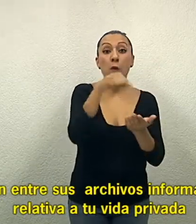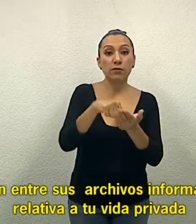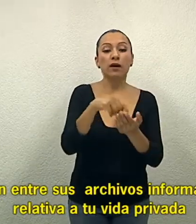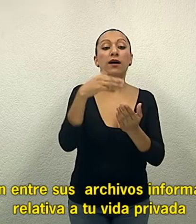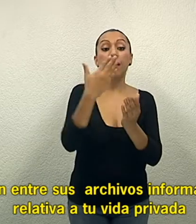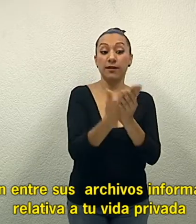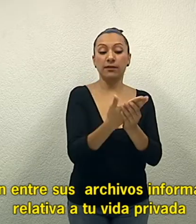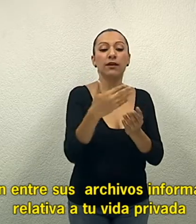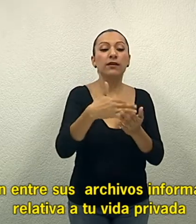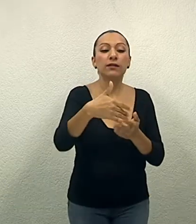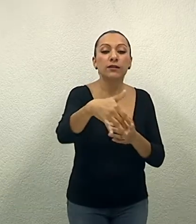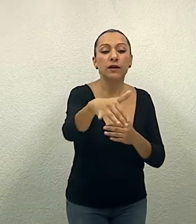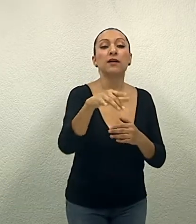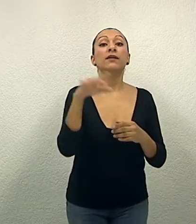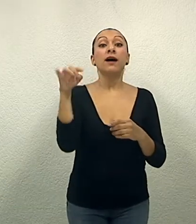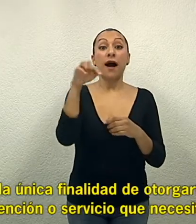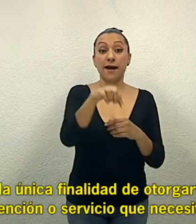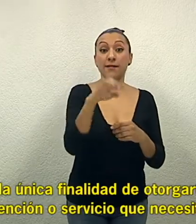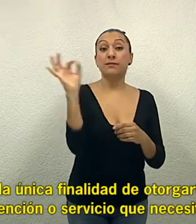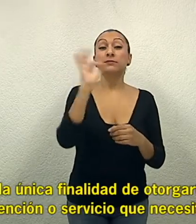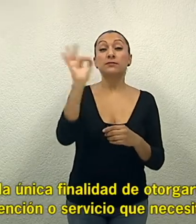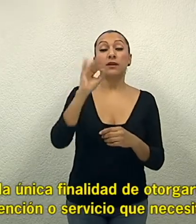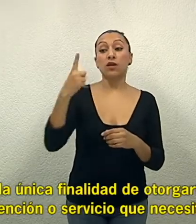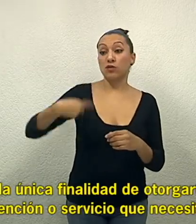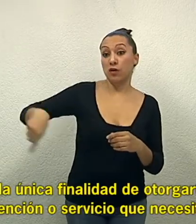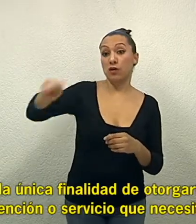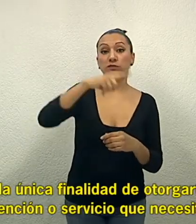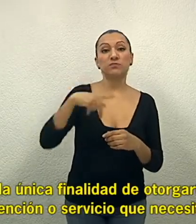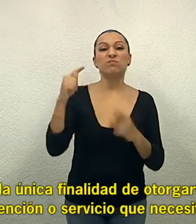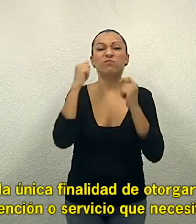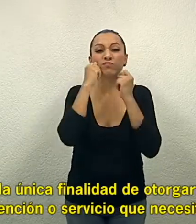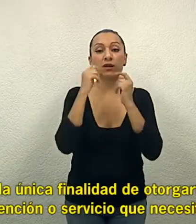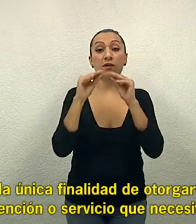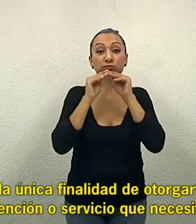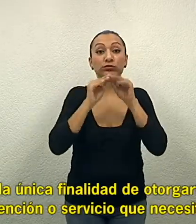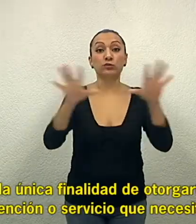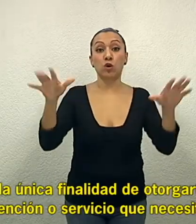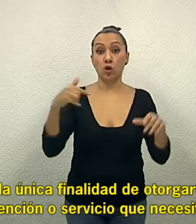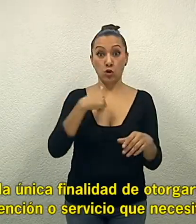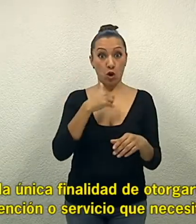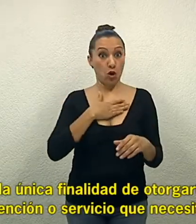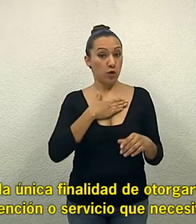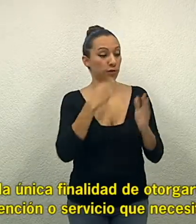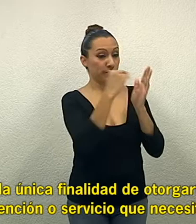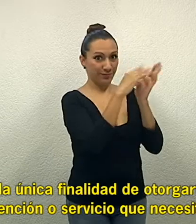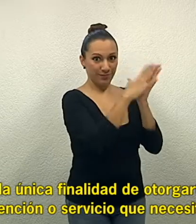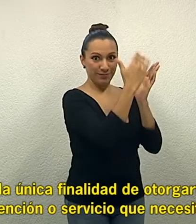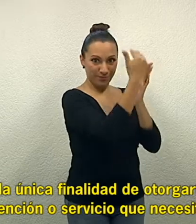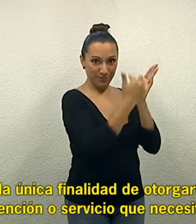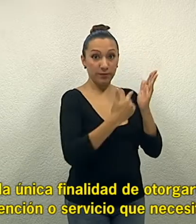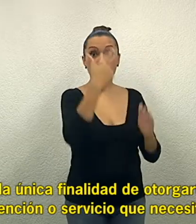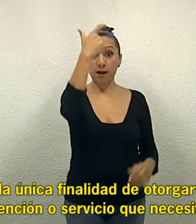a tu vida privada con la única finalidad de otorgar te la atención o servicio que necesites